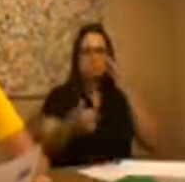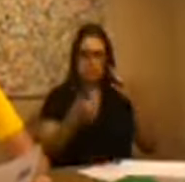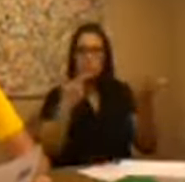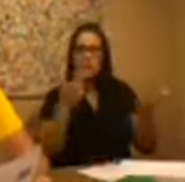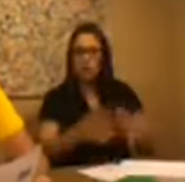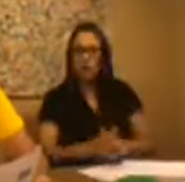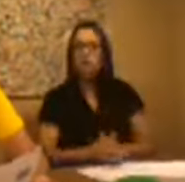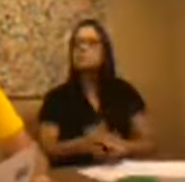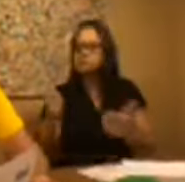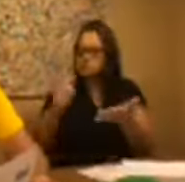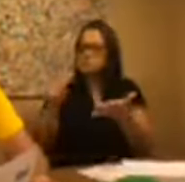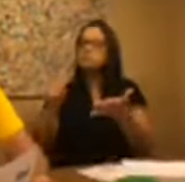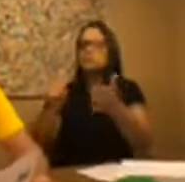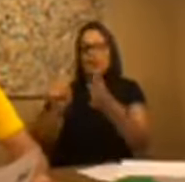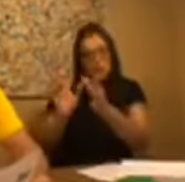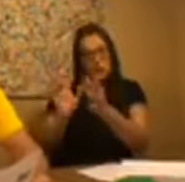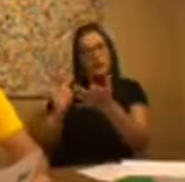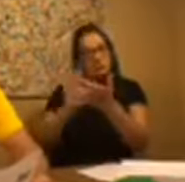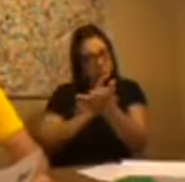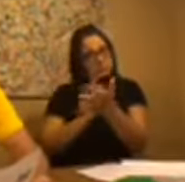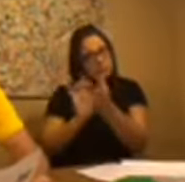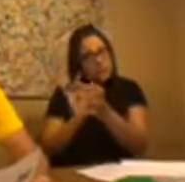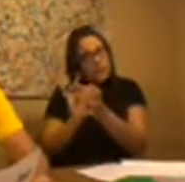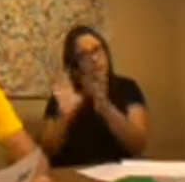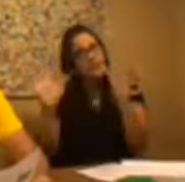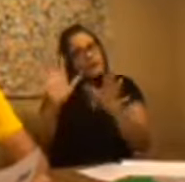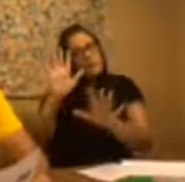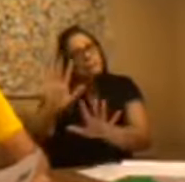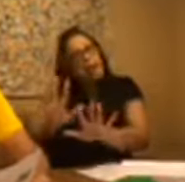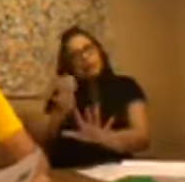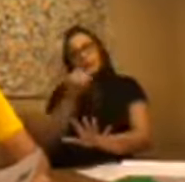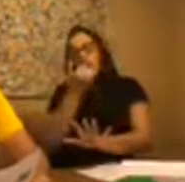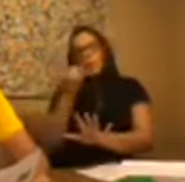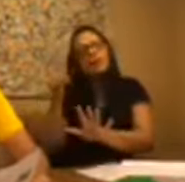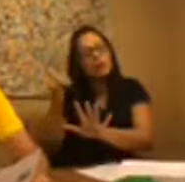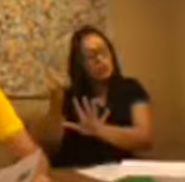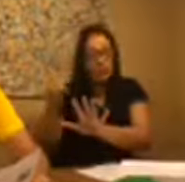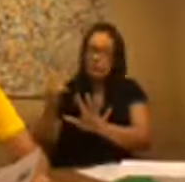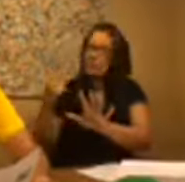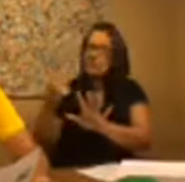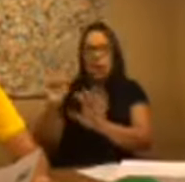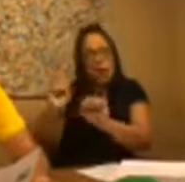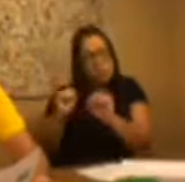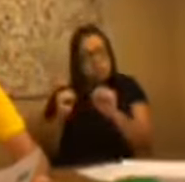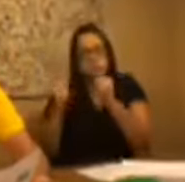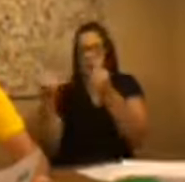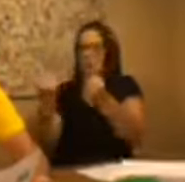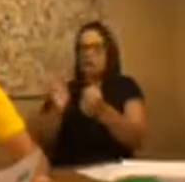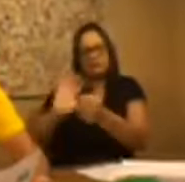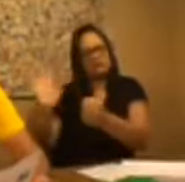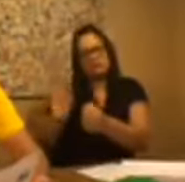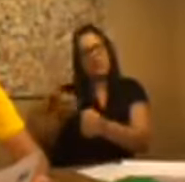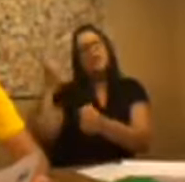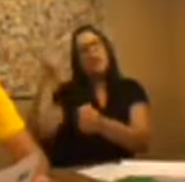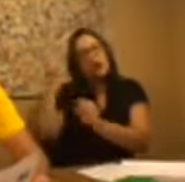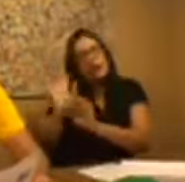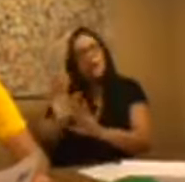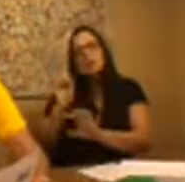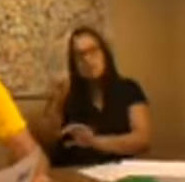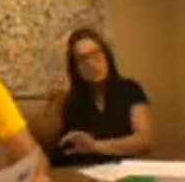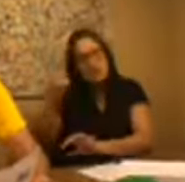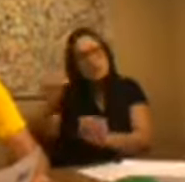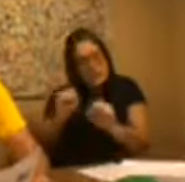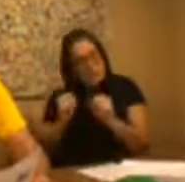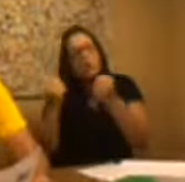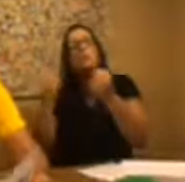apto com restrição adaptar nós não recomendamos que o senhor faça um esforço prolongado se fizer